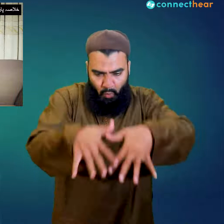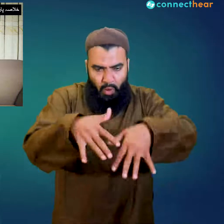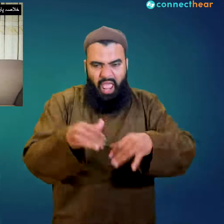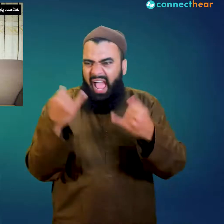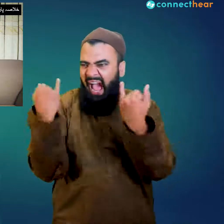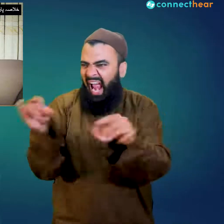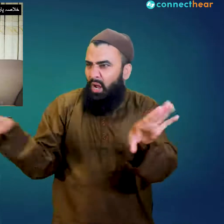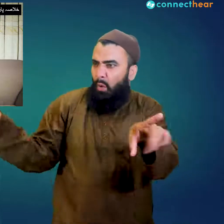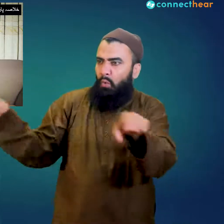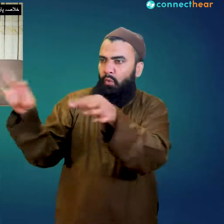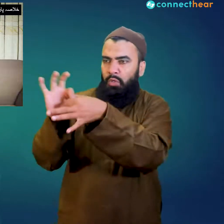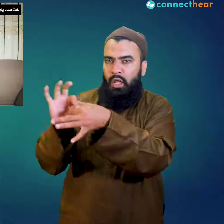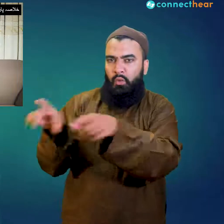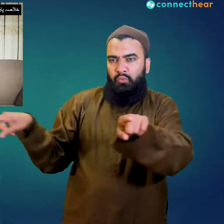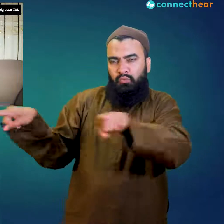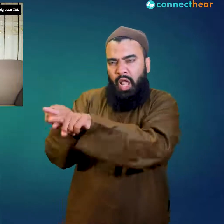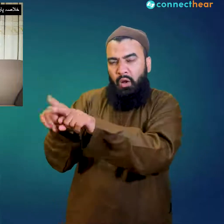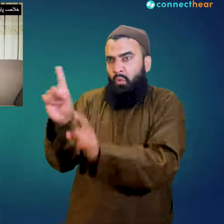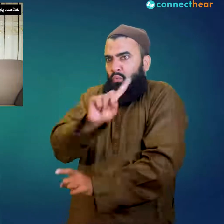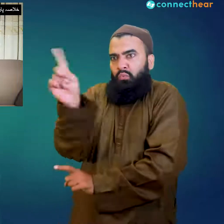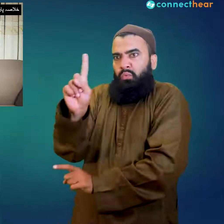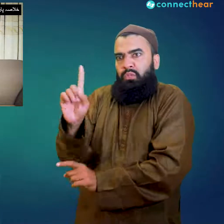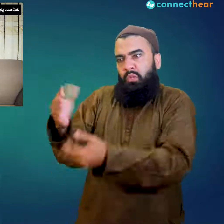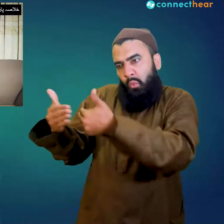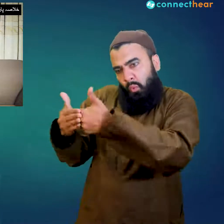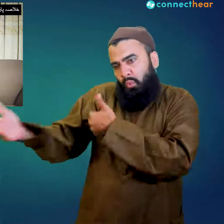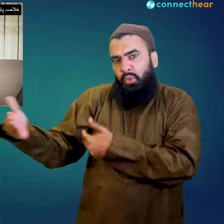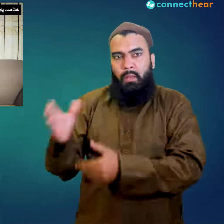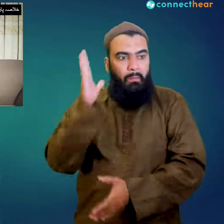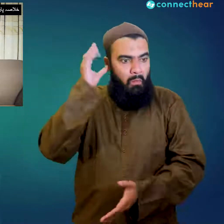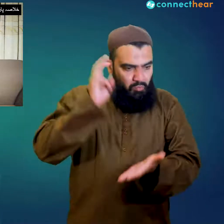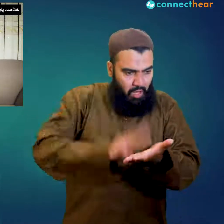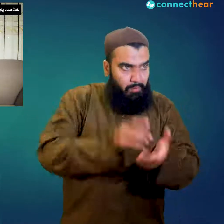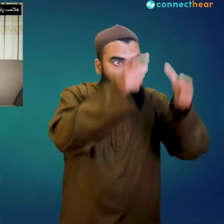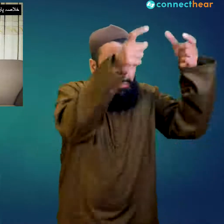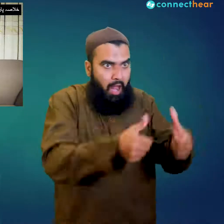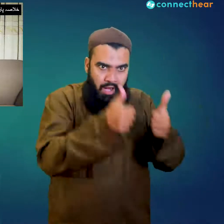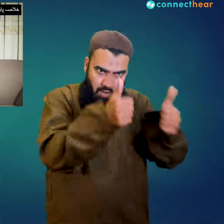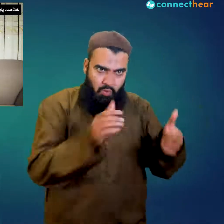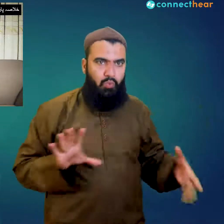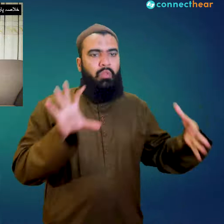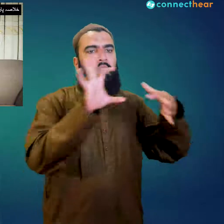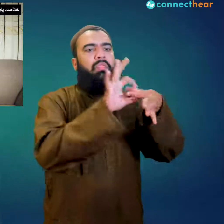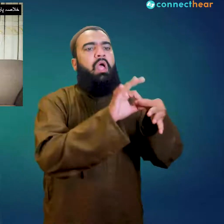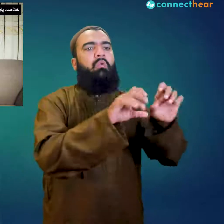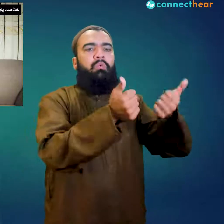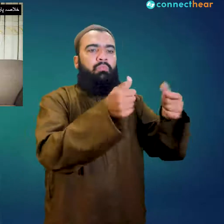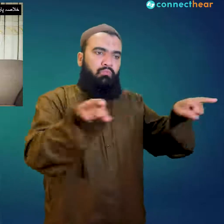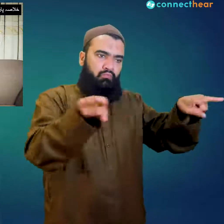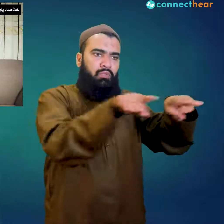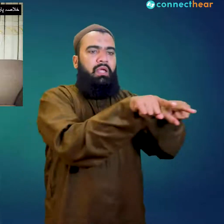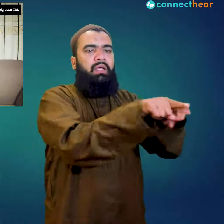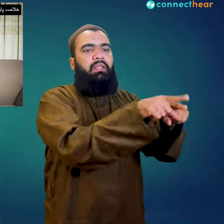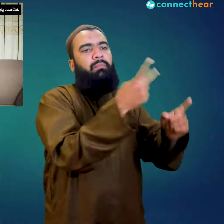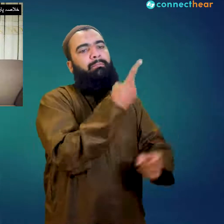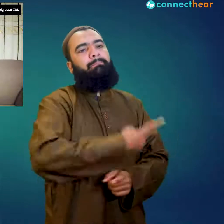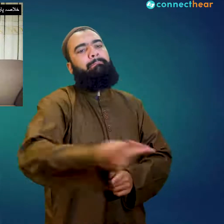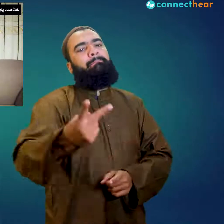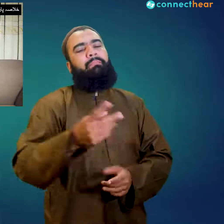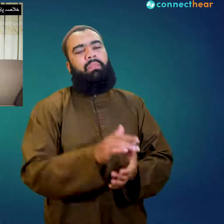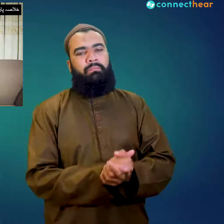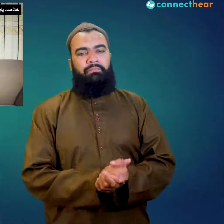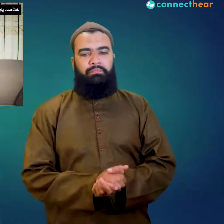کرتے ہیں ہمارے رب ہم نے سنا کہ ایک شخص ایمان کی بات کر رہا ہے تو ہم نے اس کی بات کو سن لیا اور ہم نے اطاعت